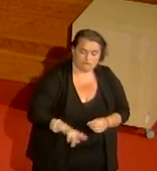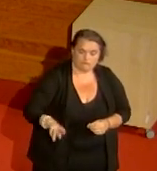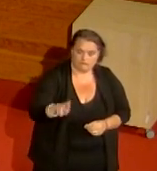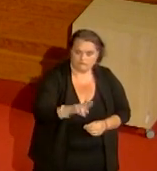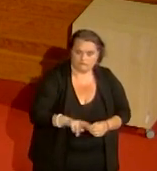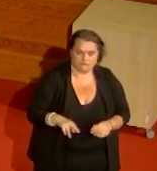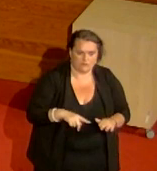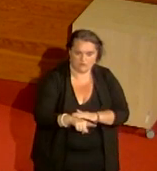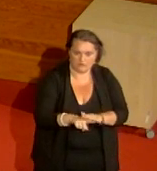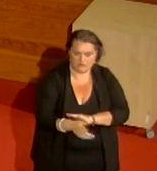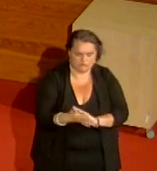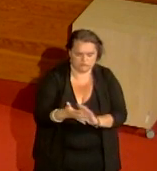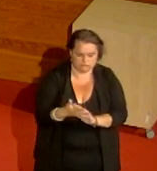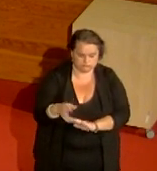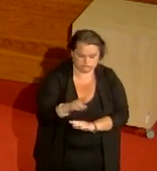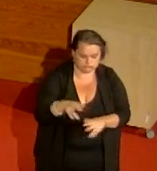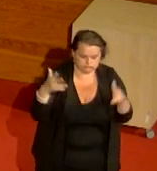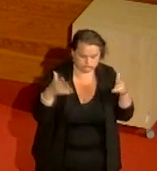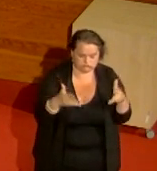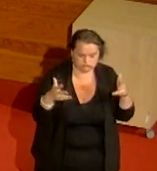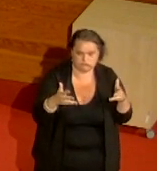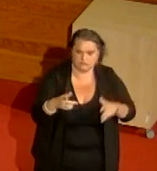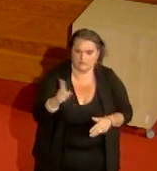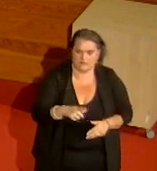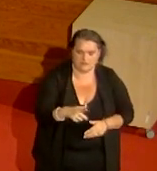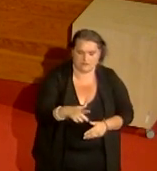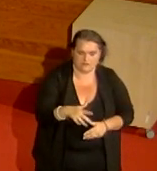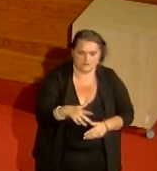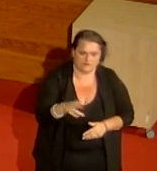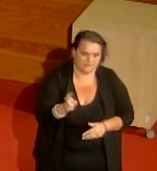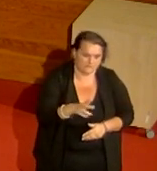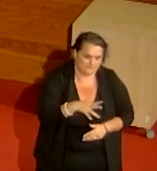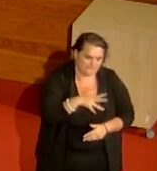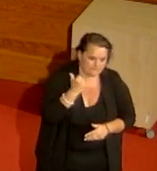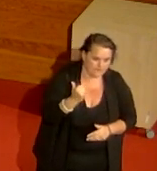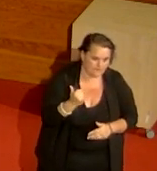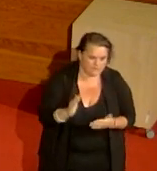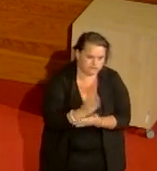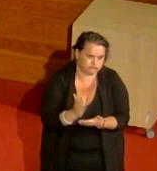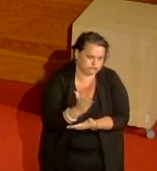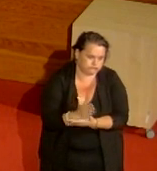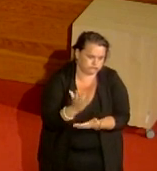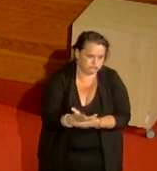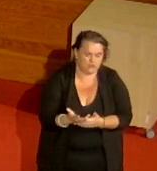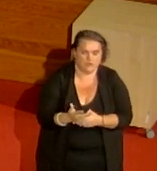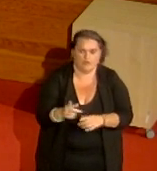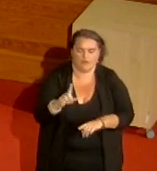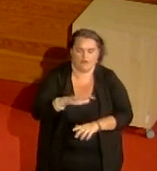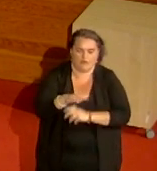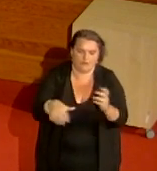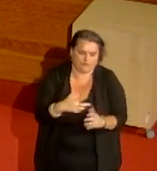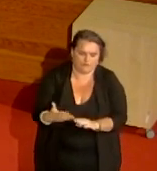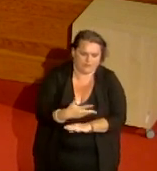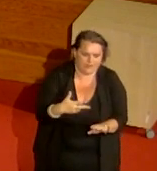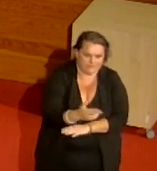procesos eh nos facilitan eficiencia y eficacia eh eludiendo el conflicto y a veces también la la